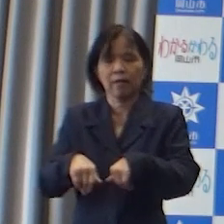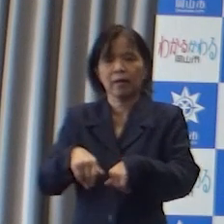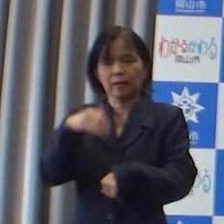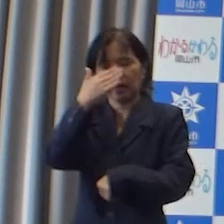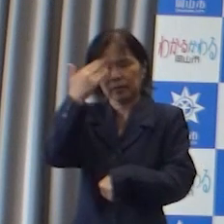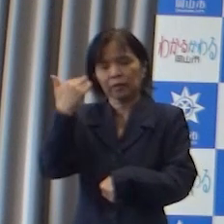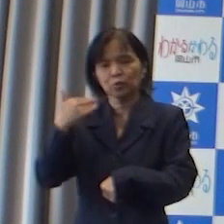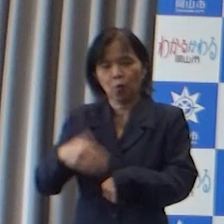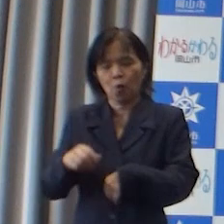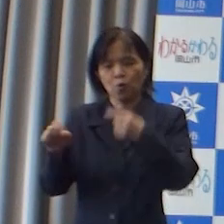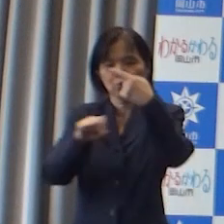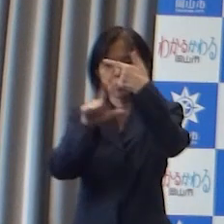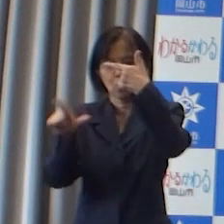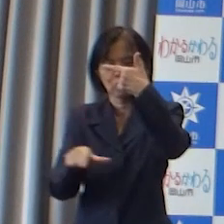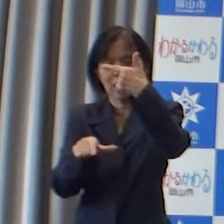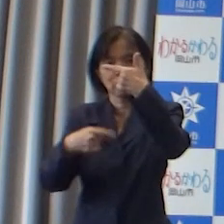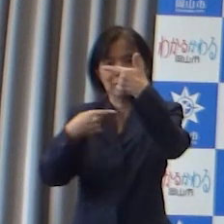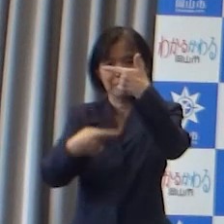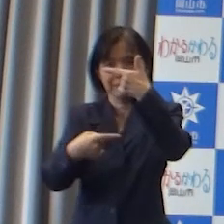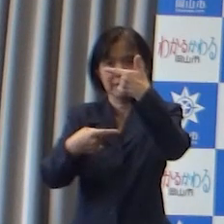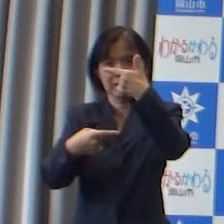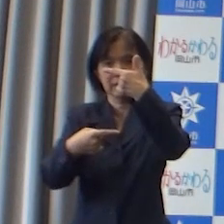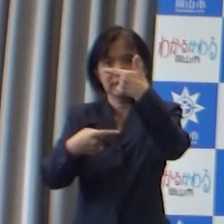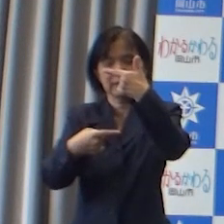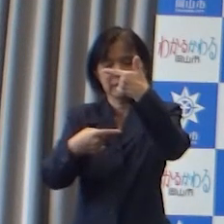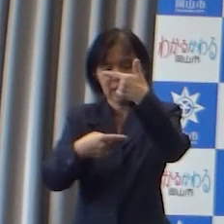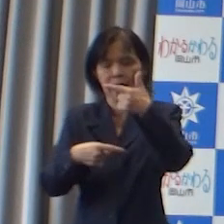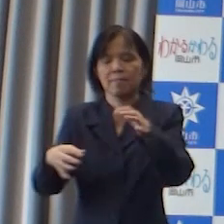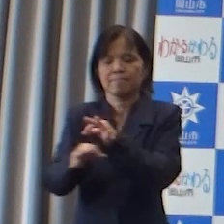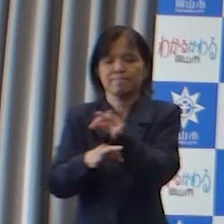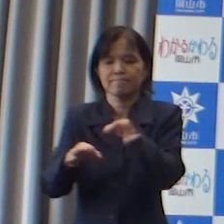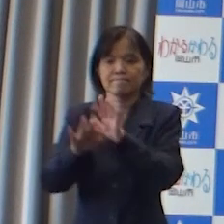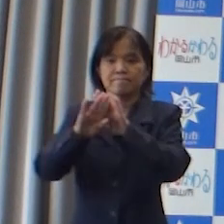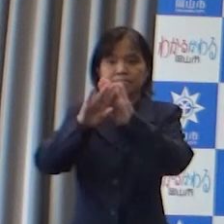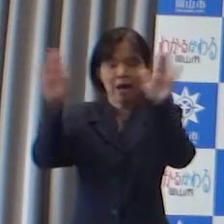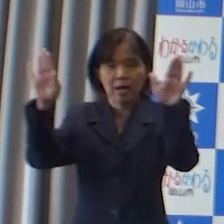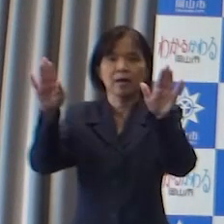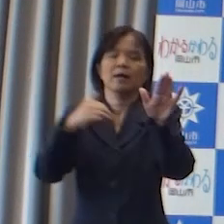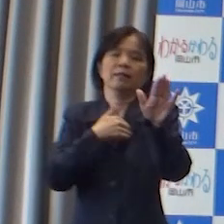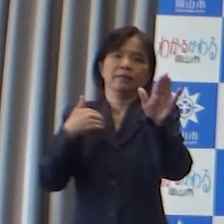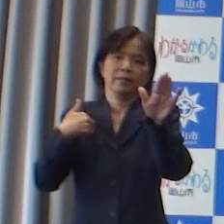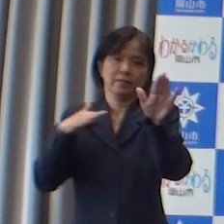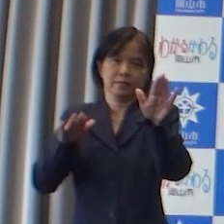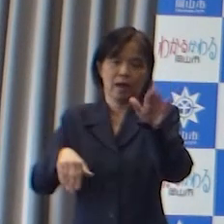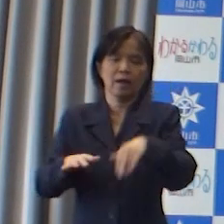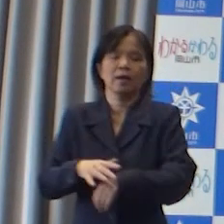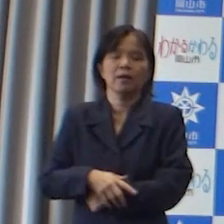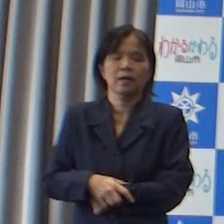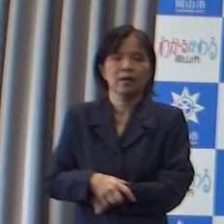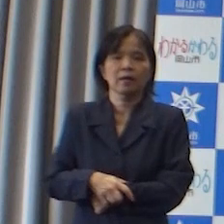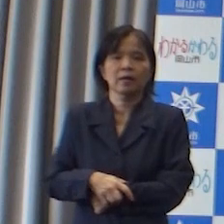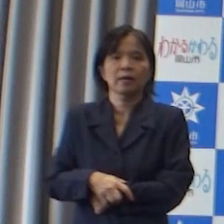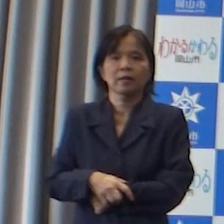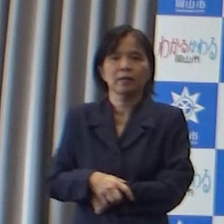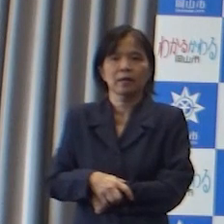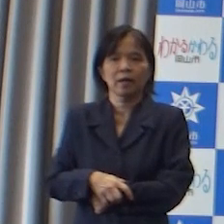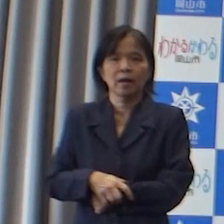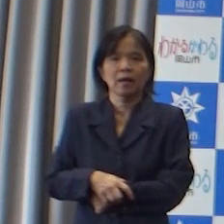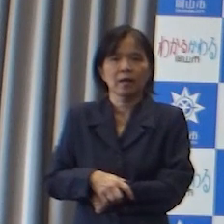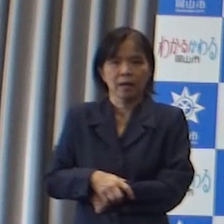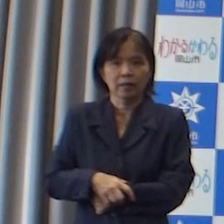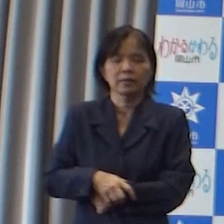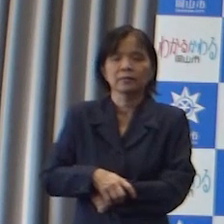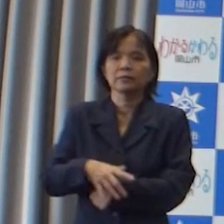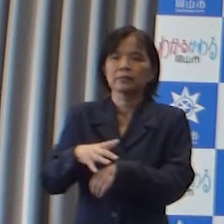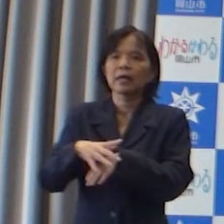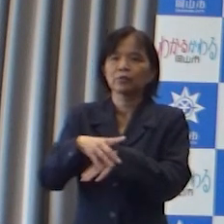6月1日から運転が開始できるような状況にしたということであります。当初、 皆さん方